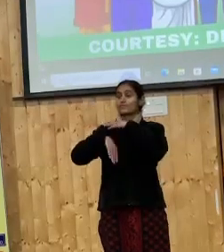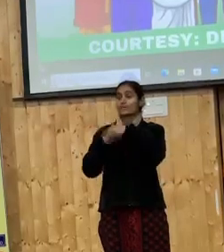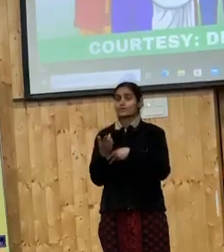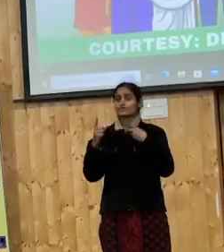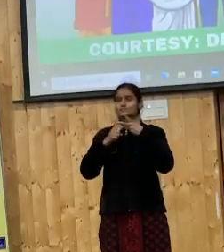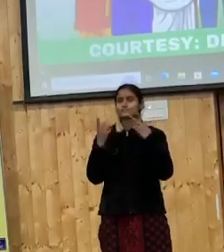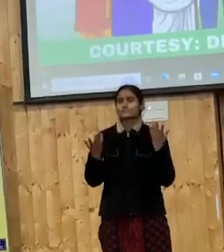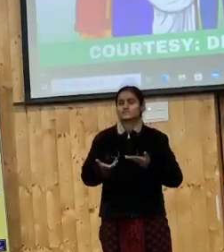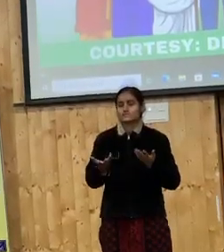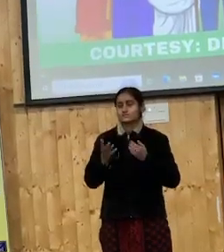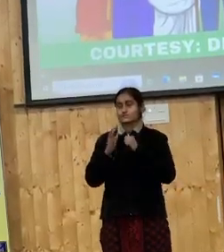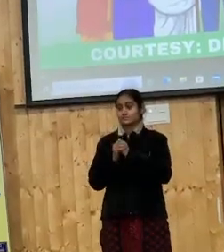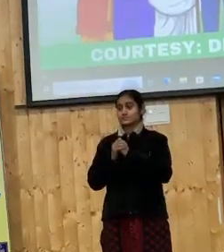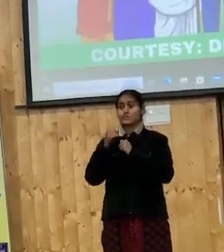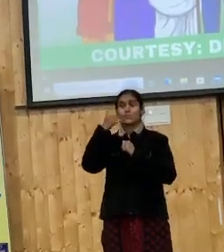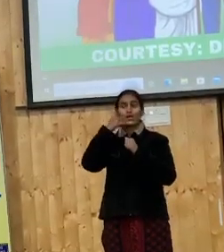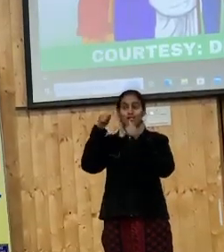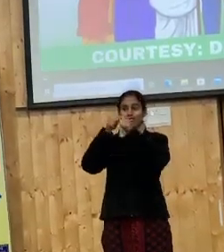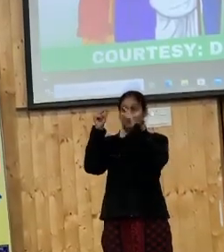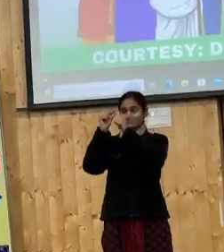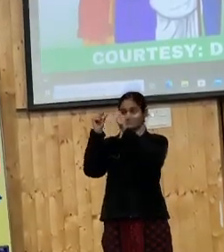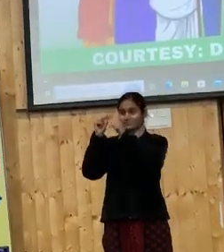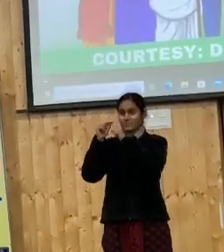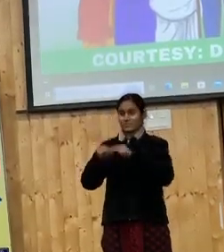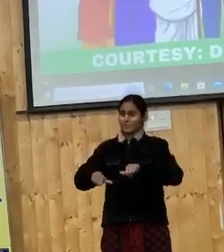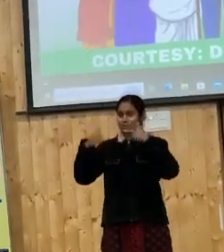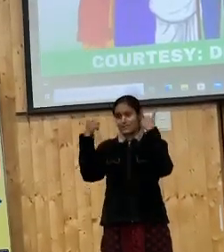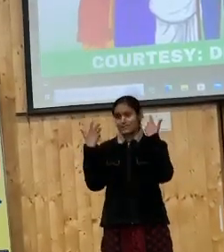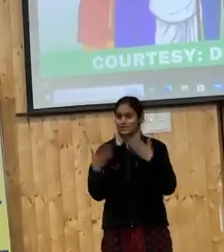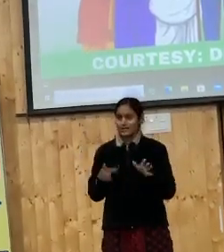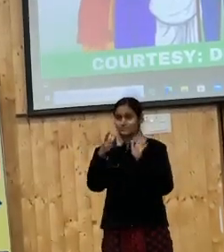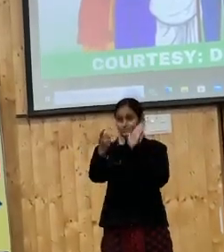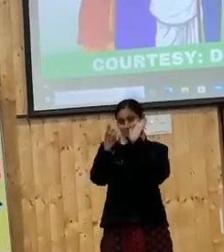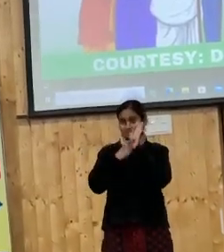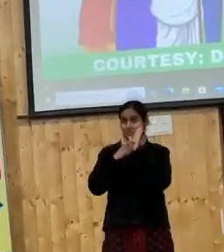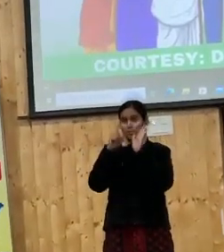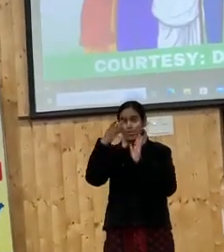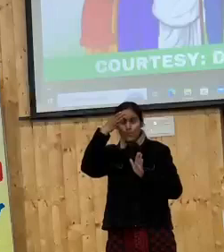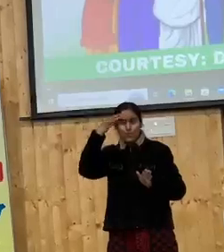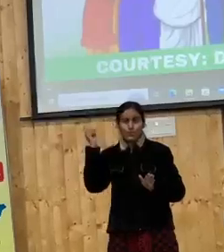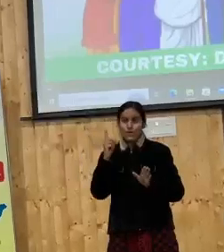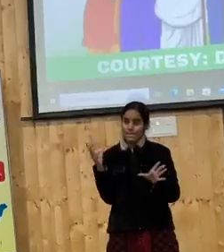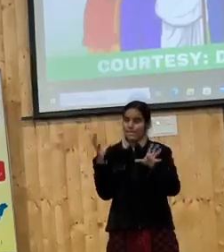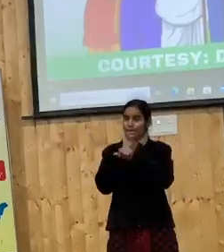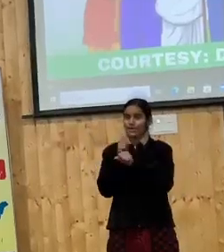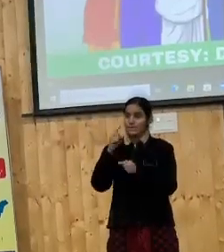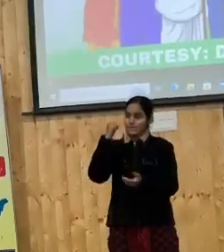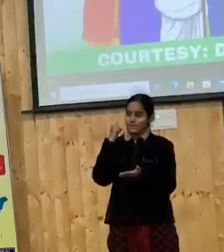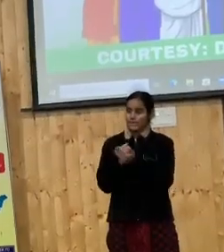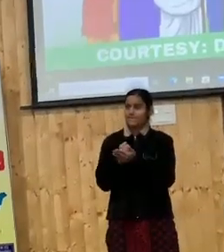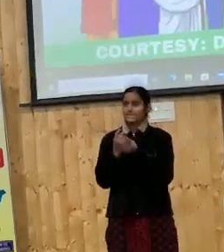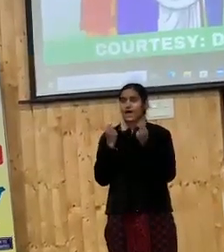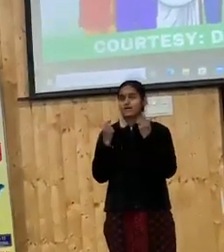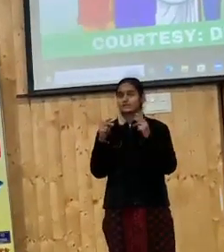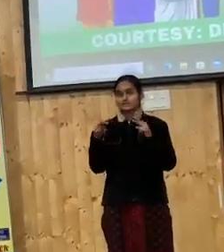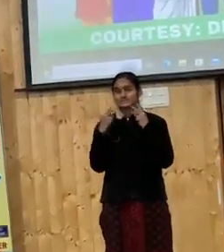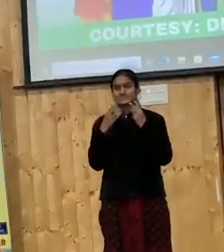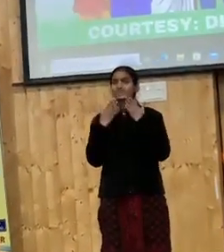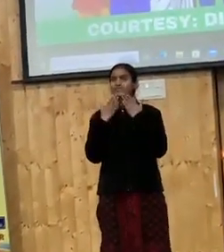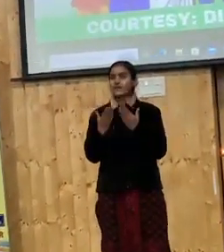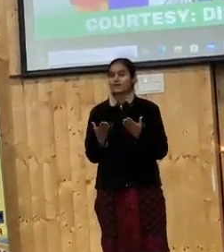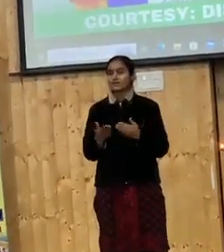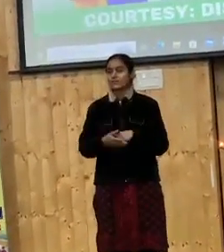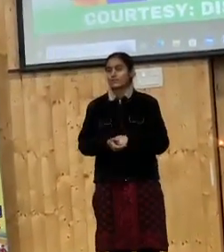सभी किश्तवाड़ के भविष्य के लिए वोट करें। बहुत बहुत शुक्रिया।